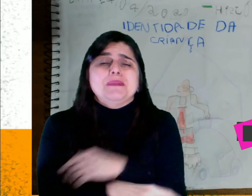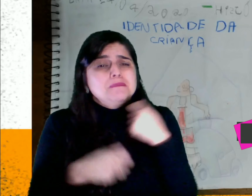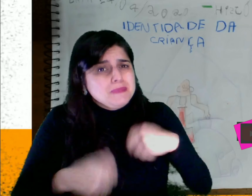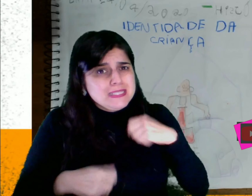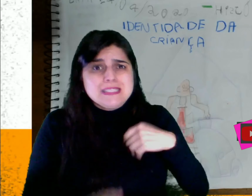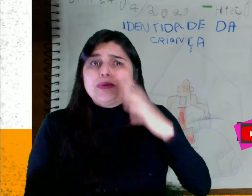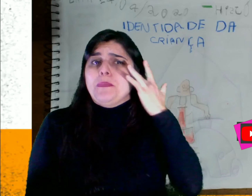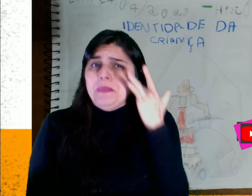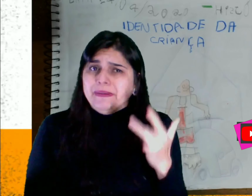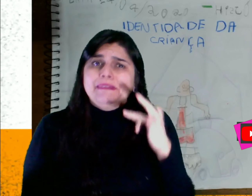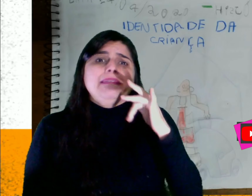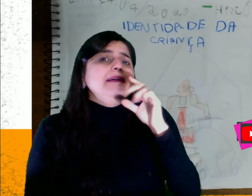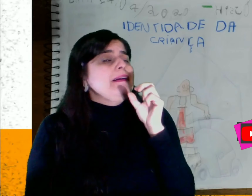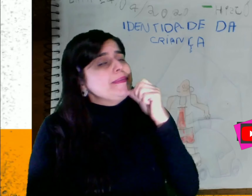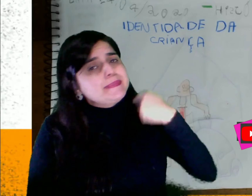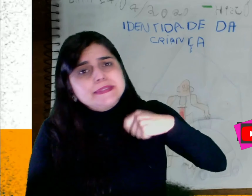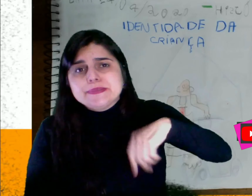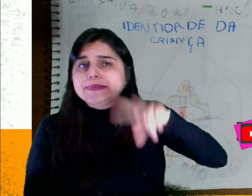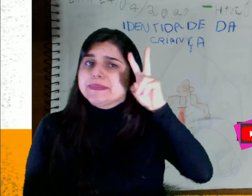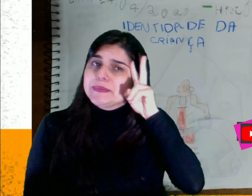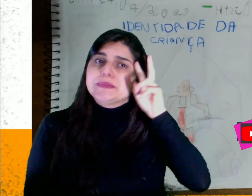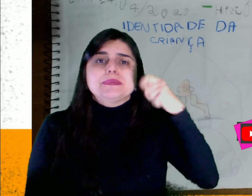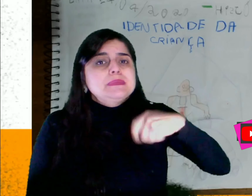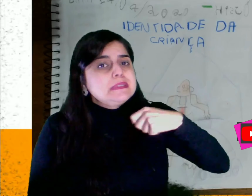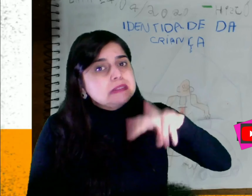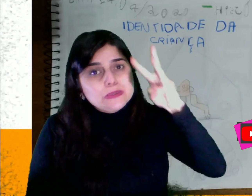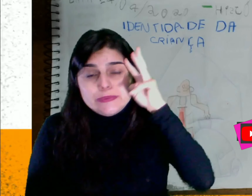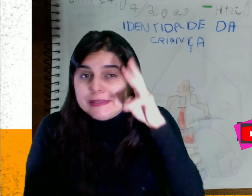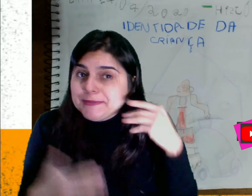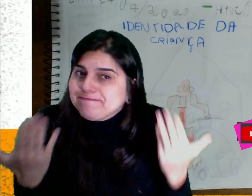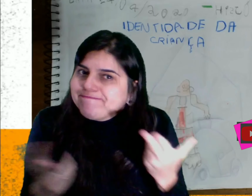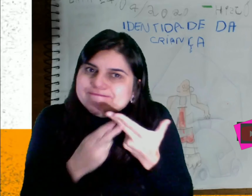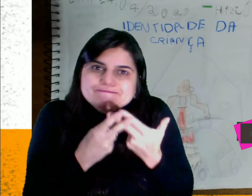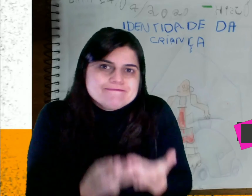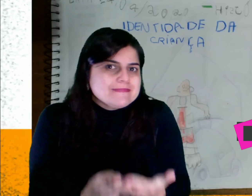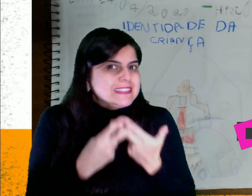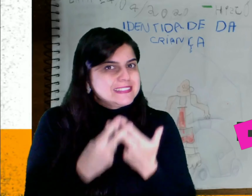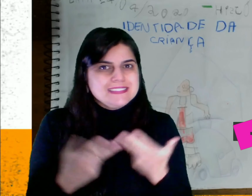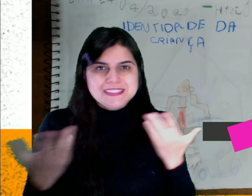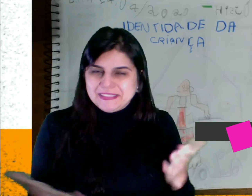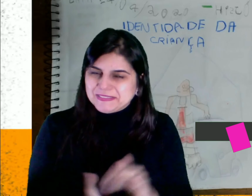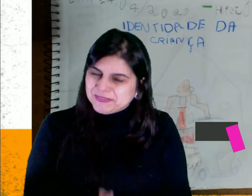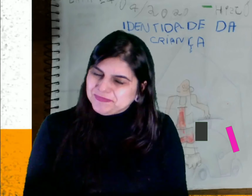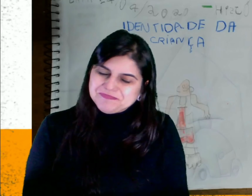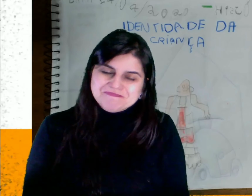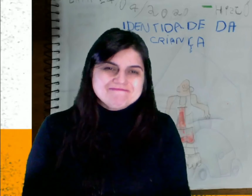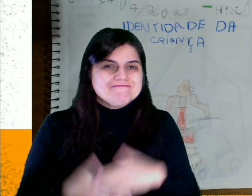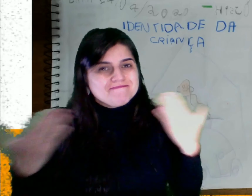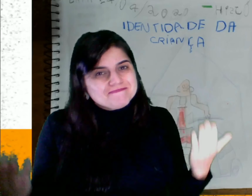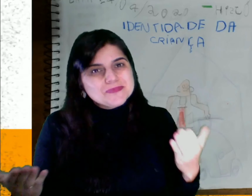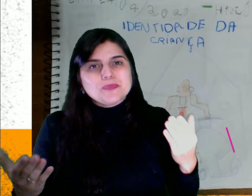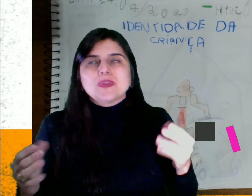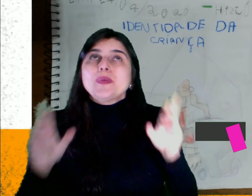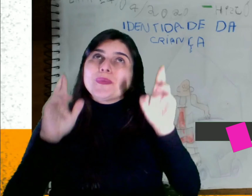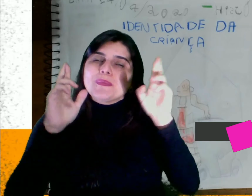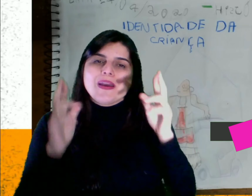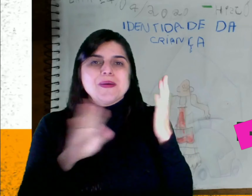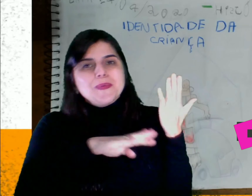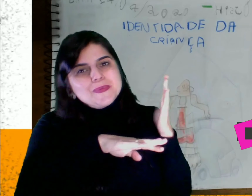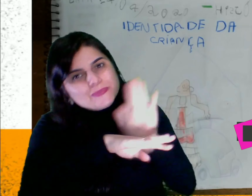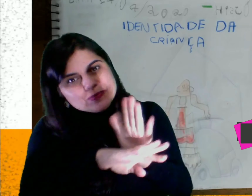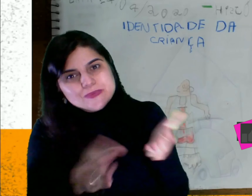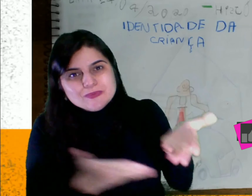que nós fizemos, mas eu confesso que realmente foi tanta coisa que a gente não conseguiu dar conta, nem com a estrutura que a gente estava